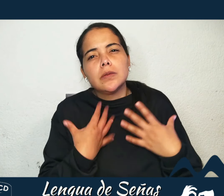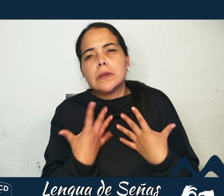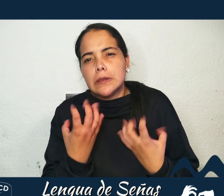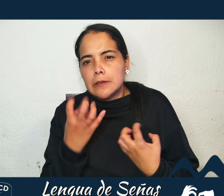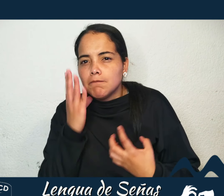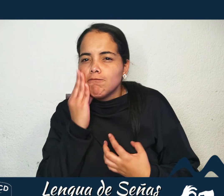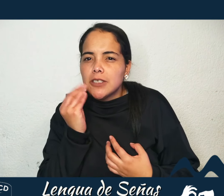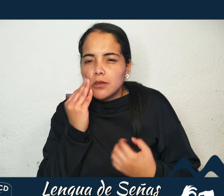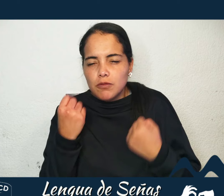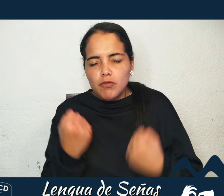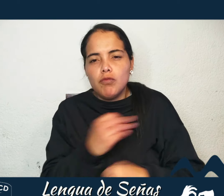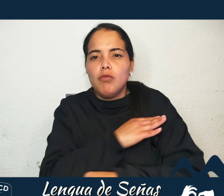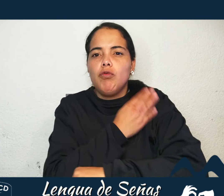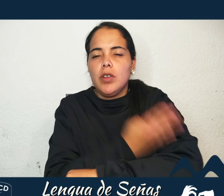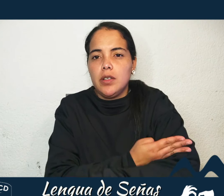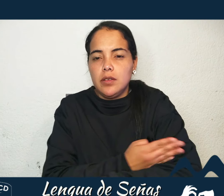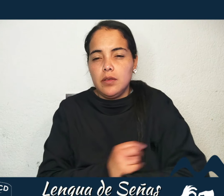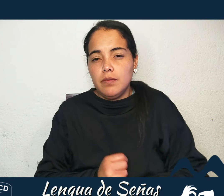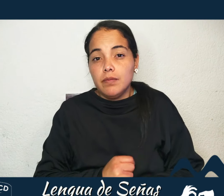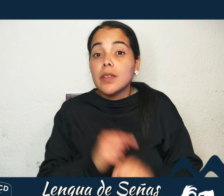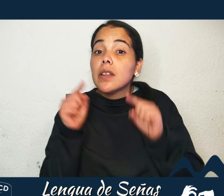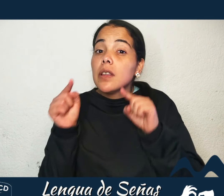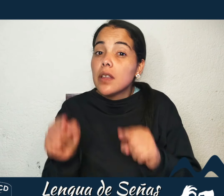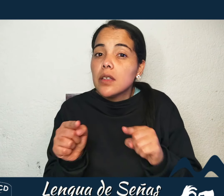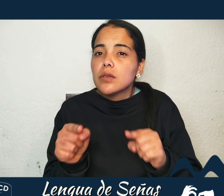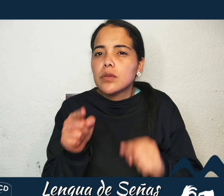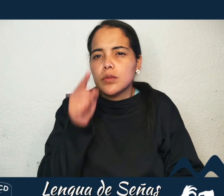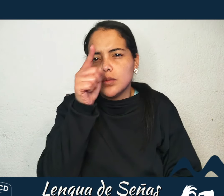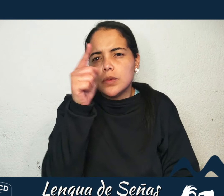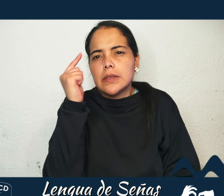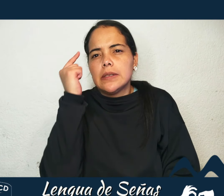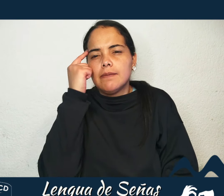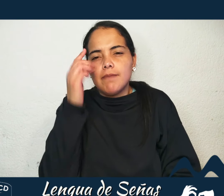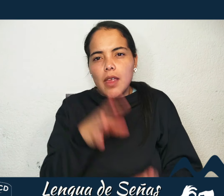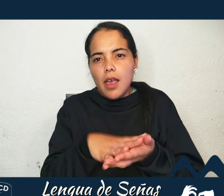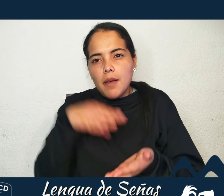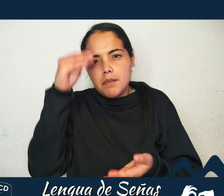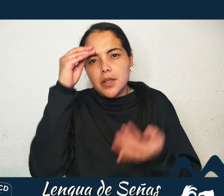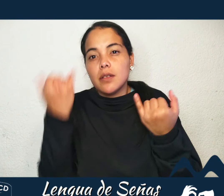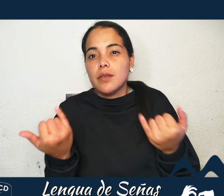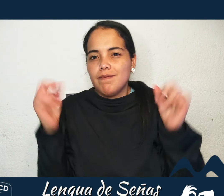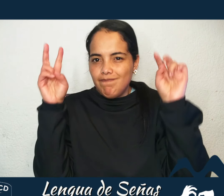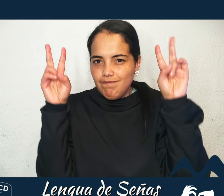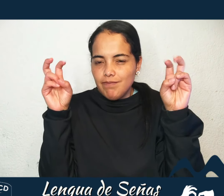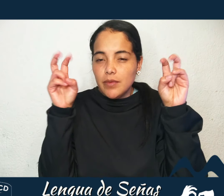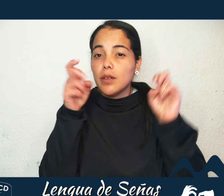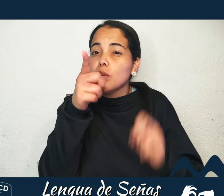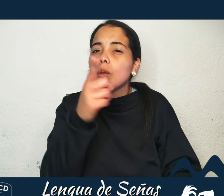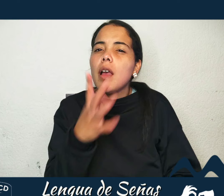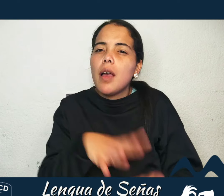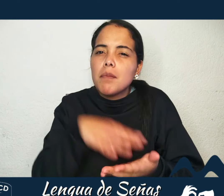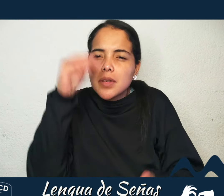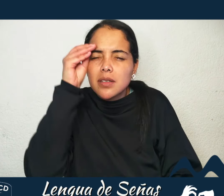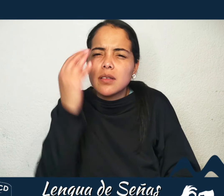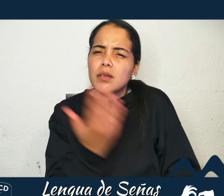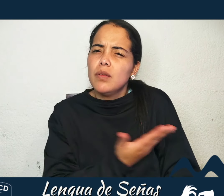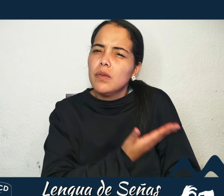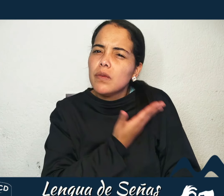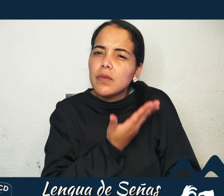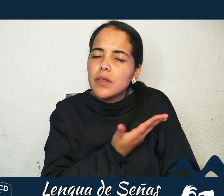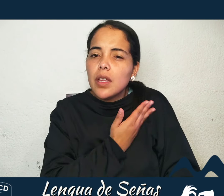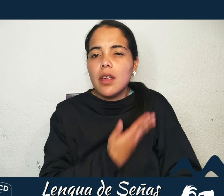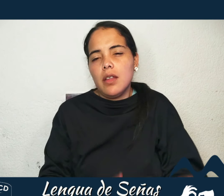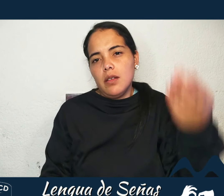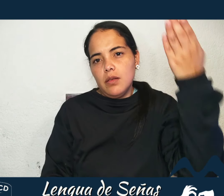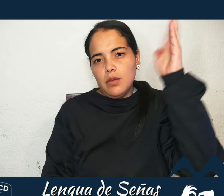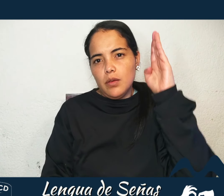voy a experimentar tu poder. Eso es lo que nosotros podemos aprender de esta lección. Confiar en la